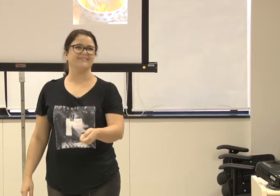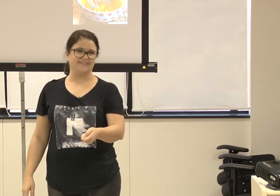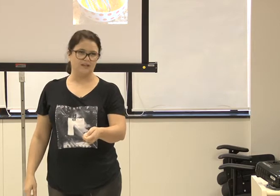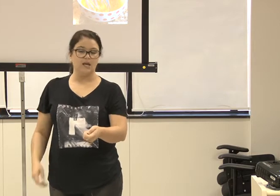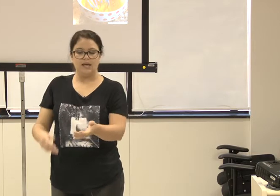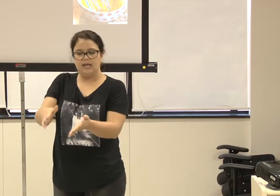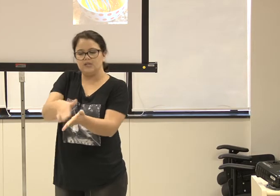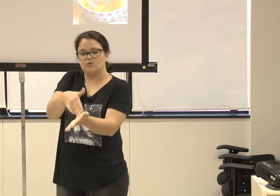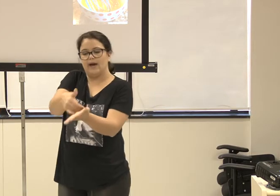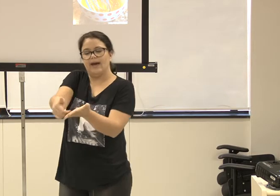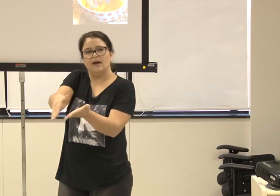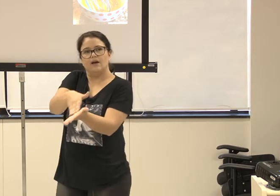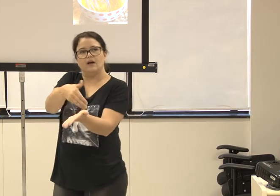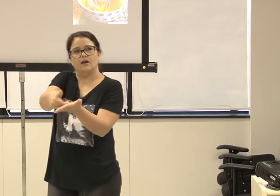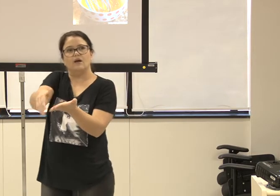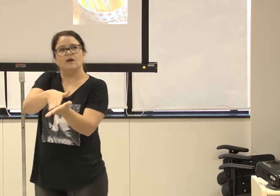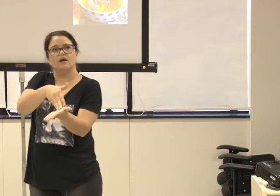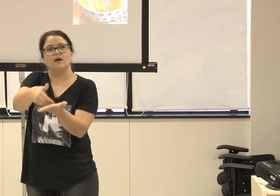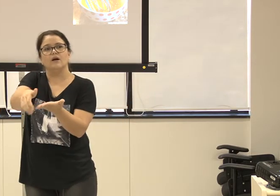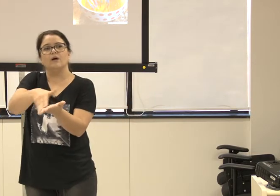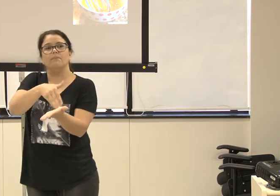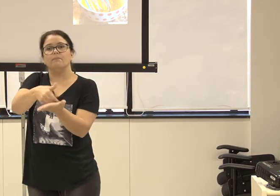Bem pouquinho. Isso é